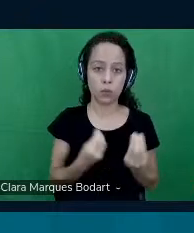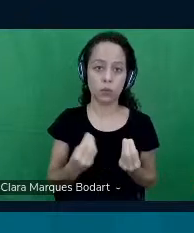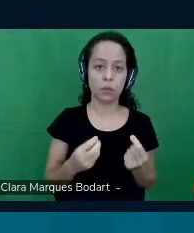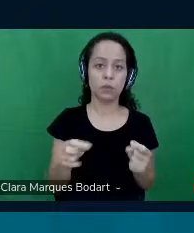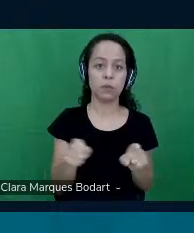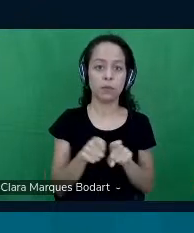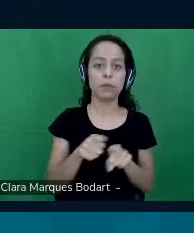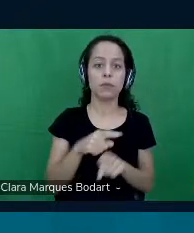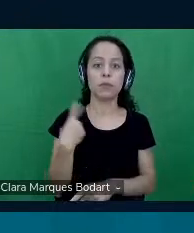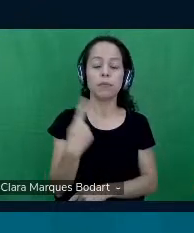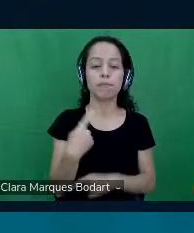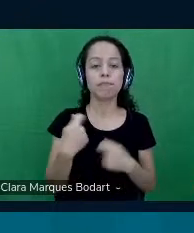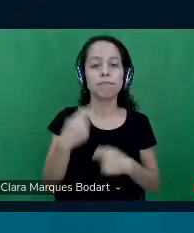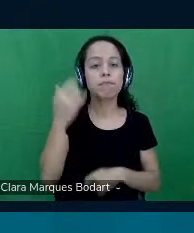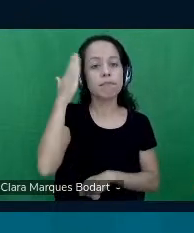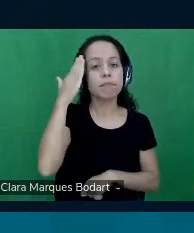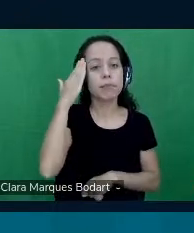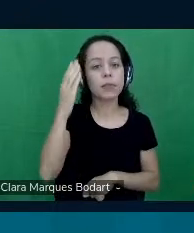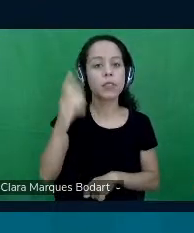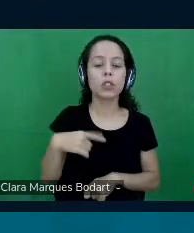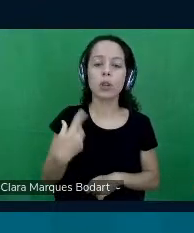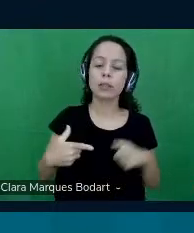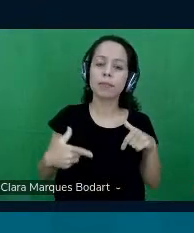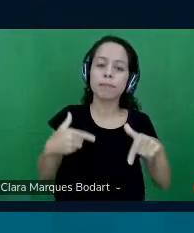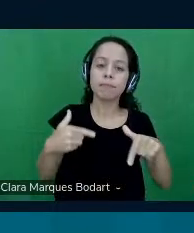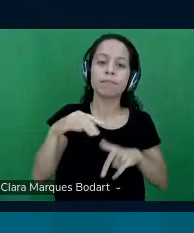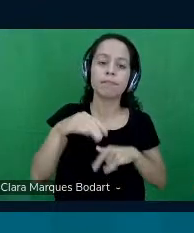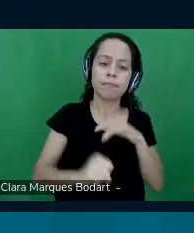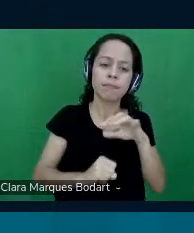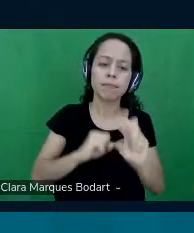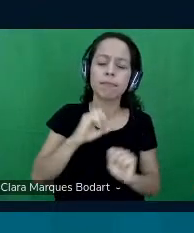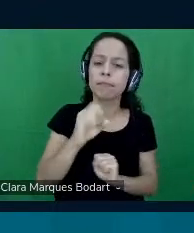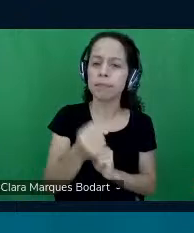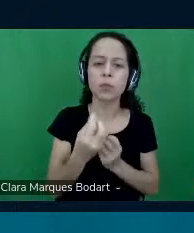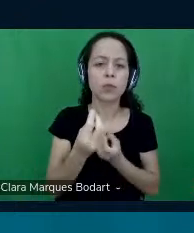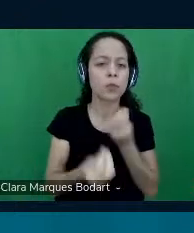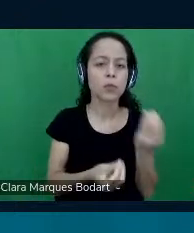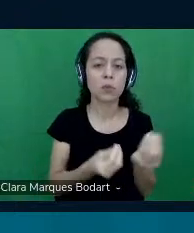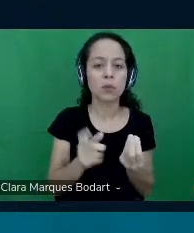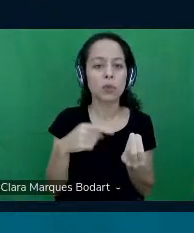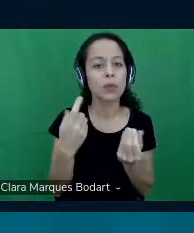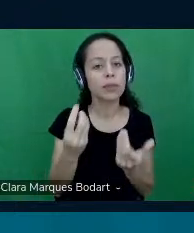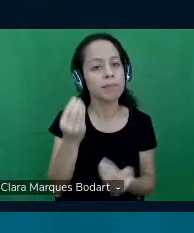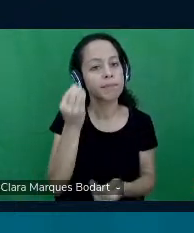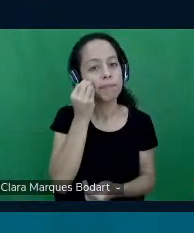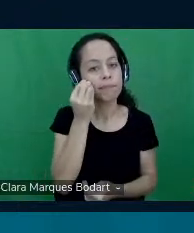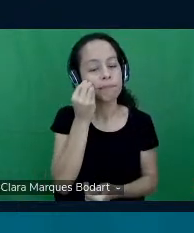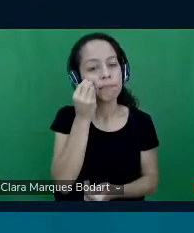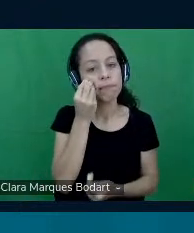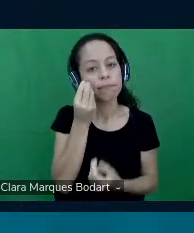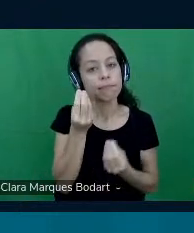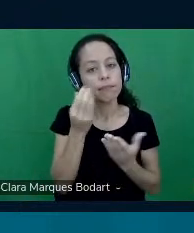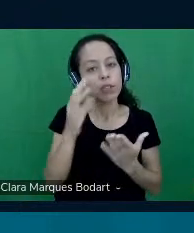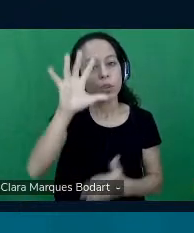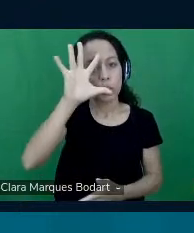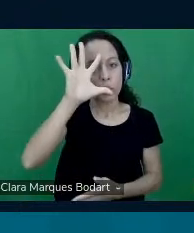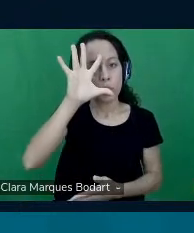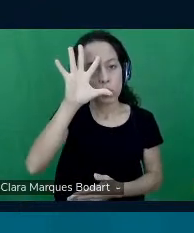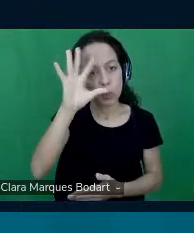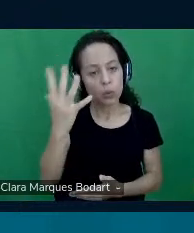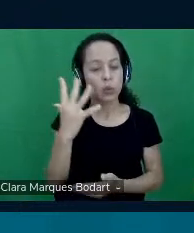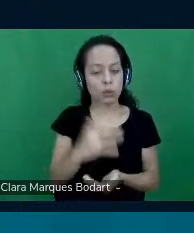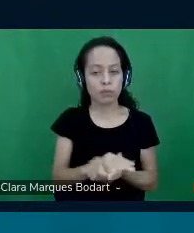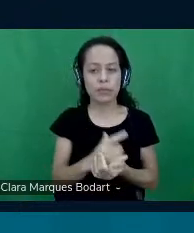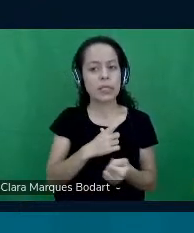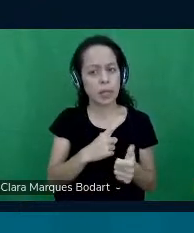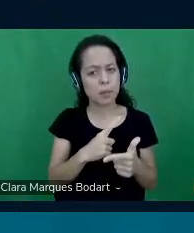nos movemos, buscamos e intervimos na tentativa de construir soluções a problemas que não são pontuais, não